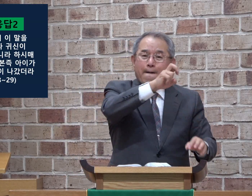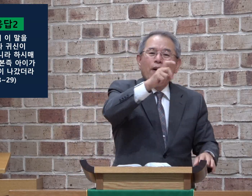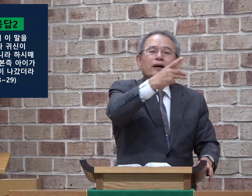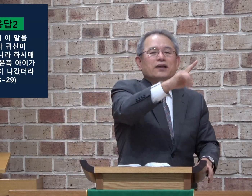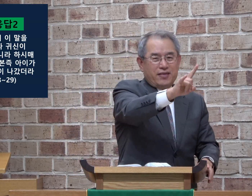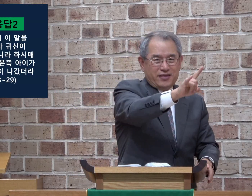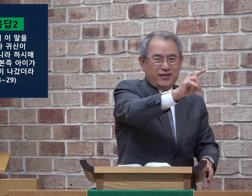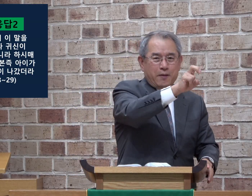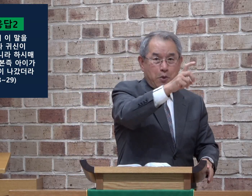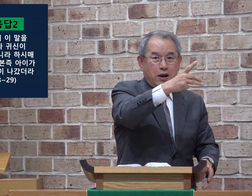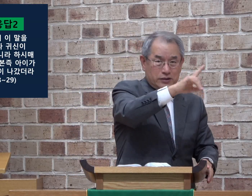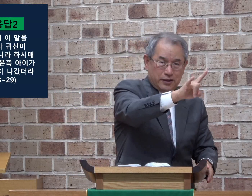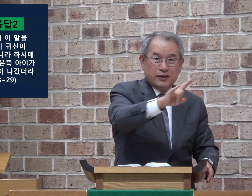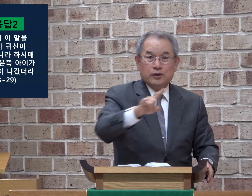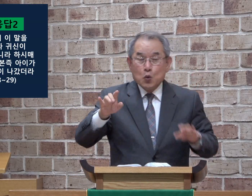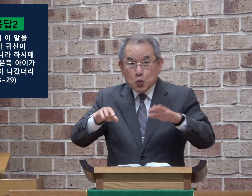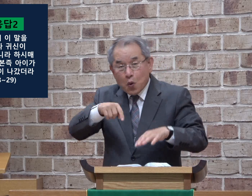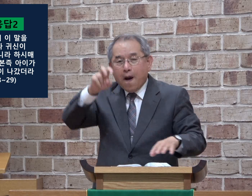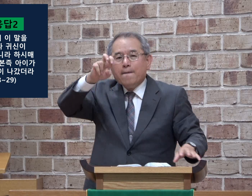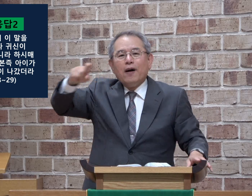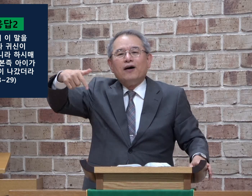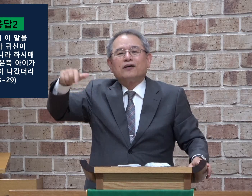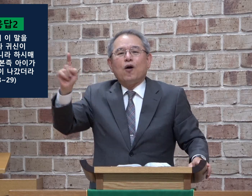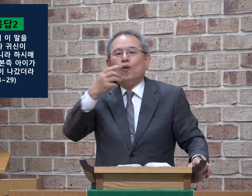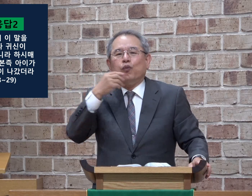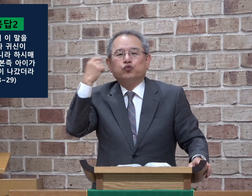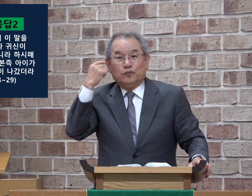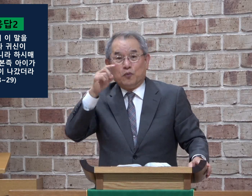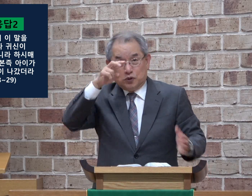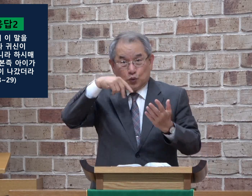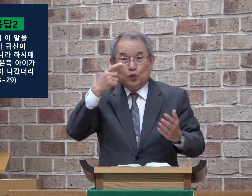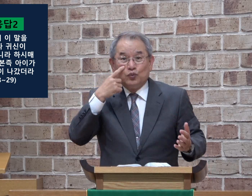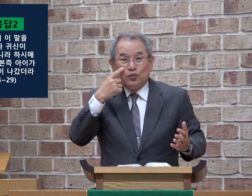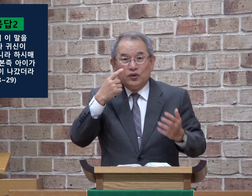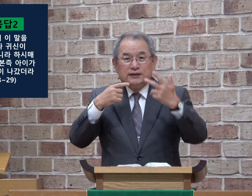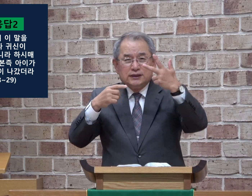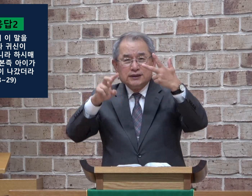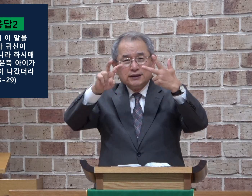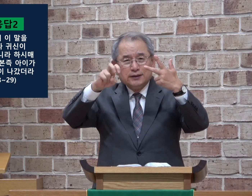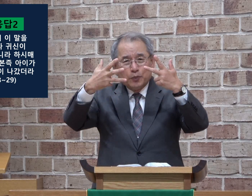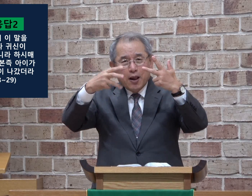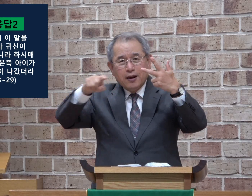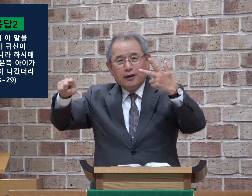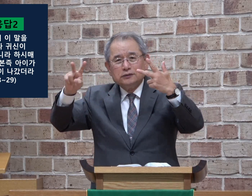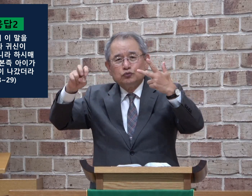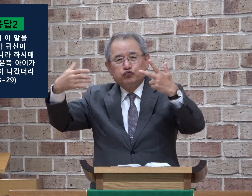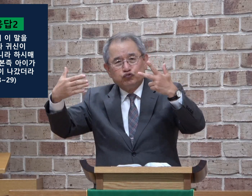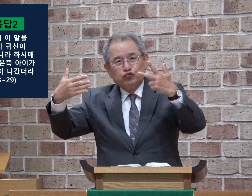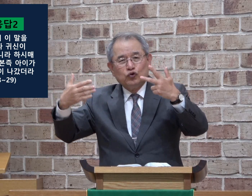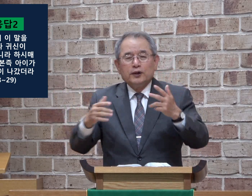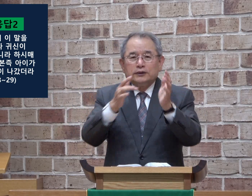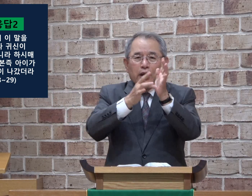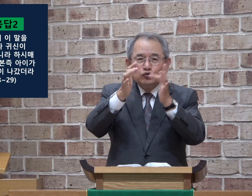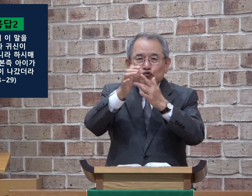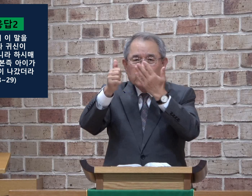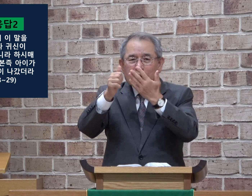아까 마태복음에서, 이번에는 또 마가복음에서 7장 28절부터 29절 말씀에서 예수께서